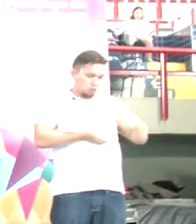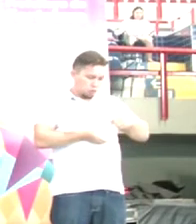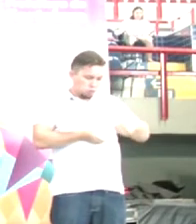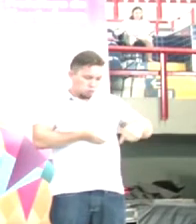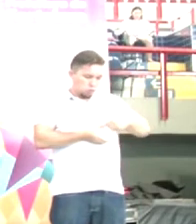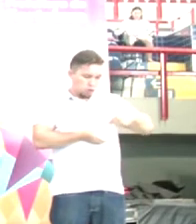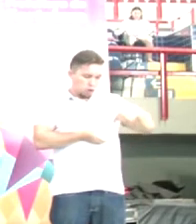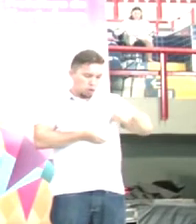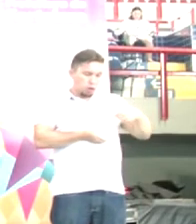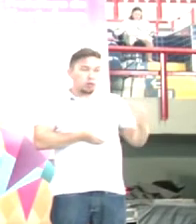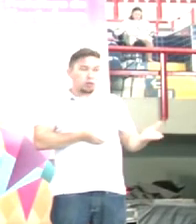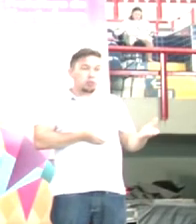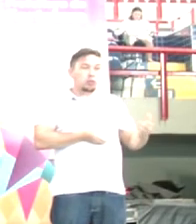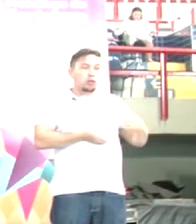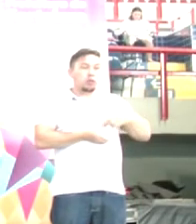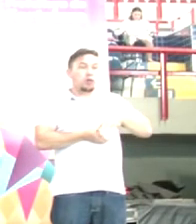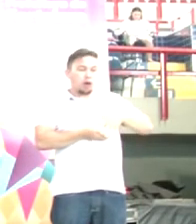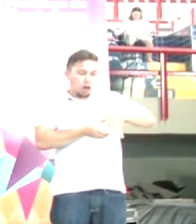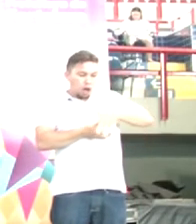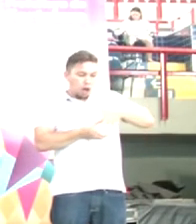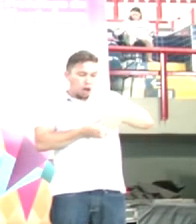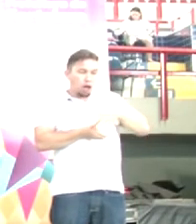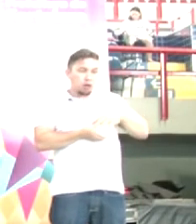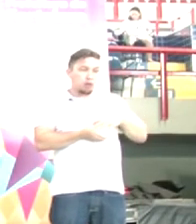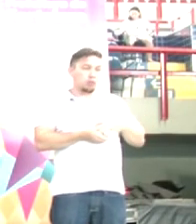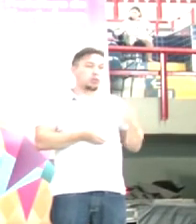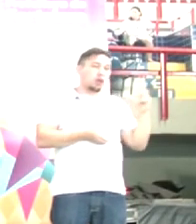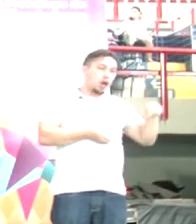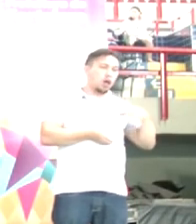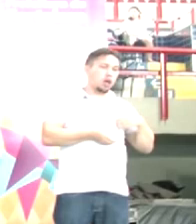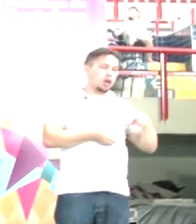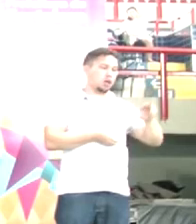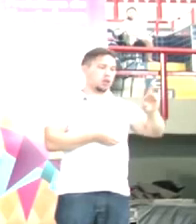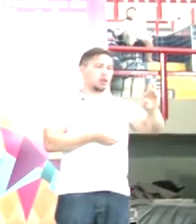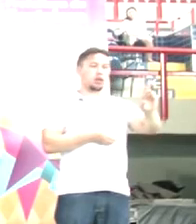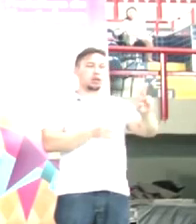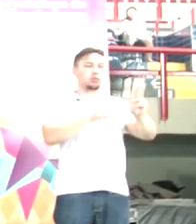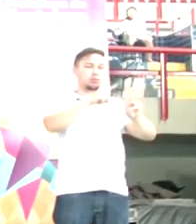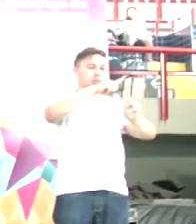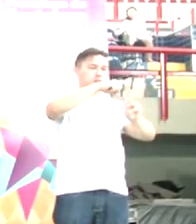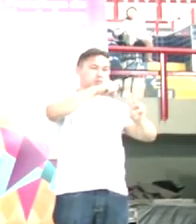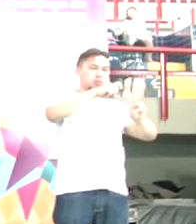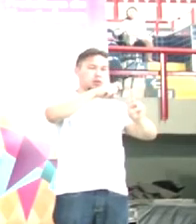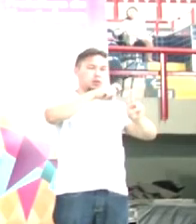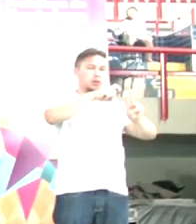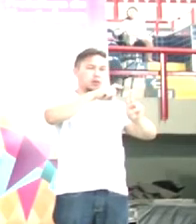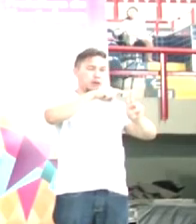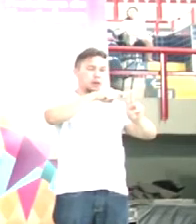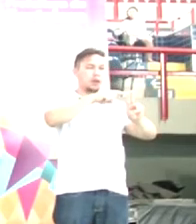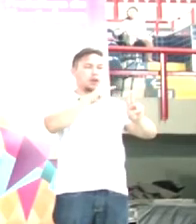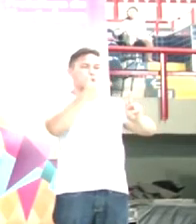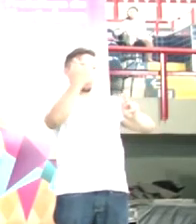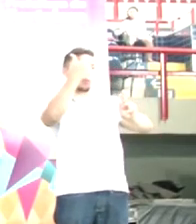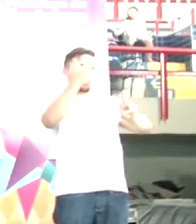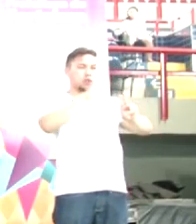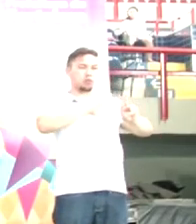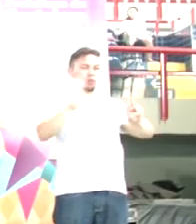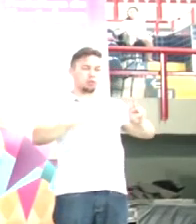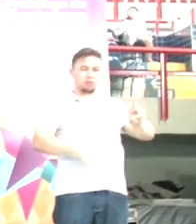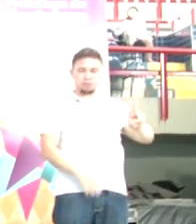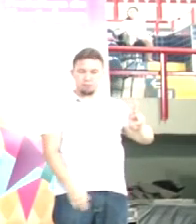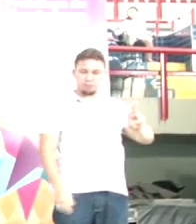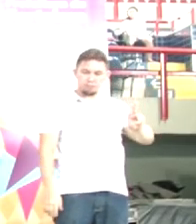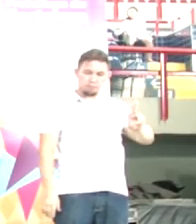mesmo? A do círculo? πr ao quadrado, vezes h. Acabou-se. Só isso a